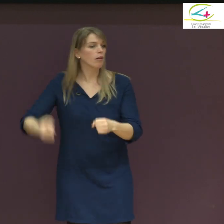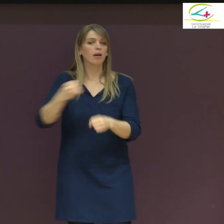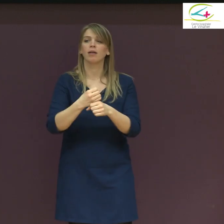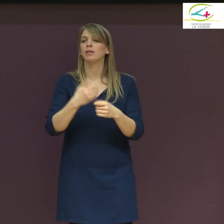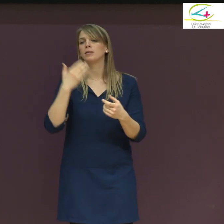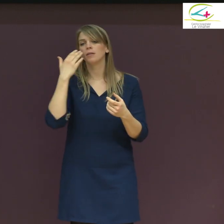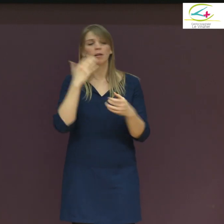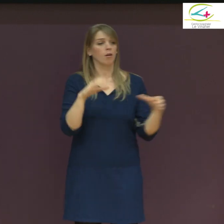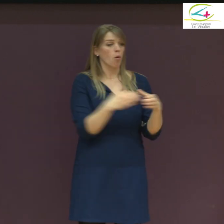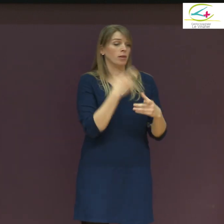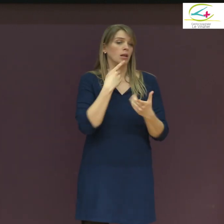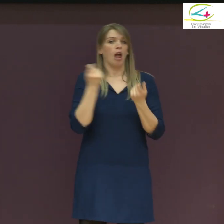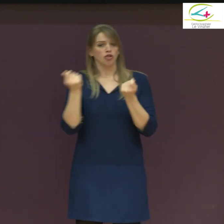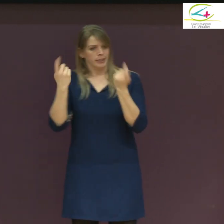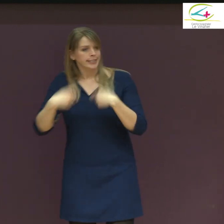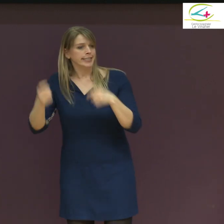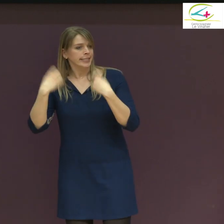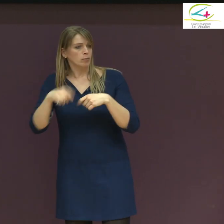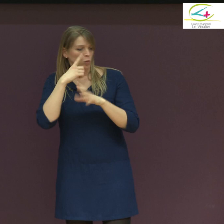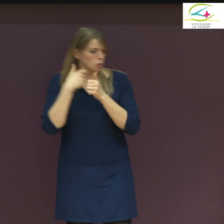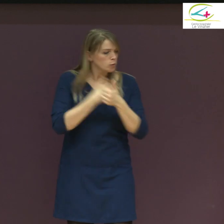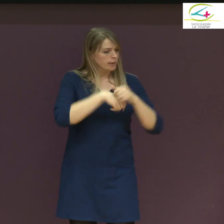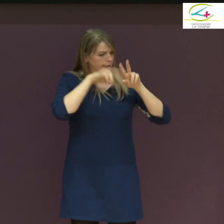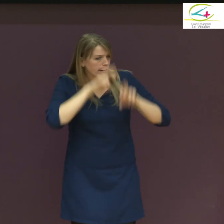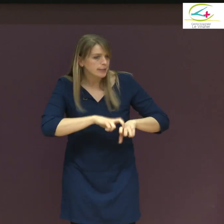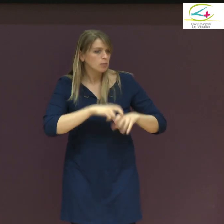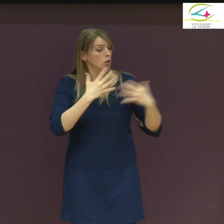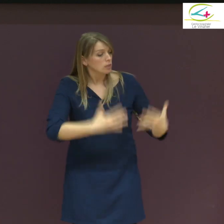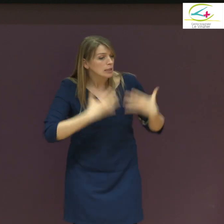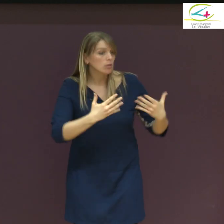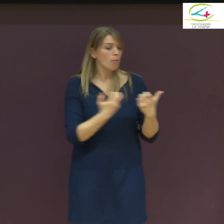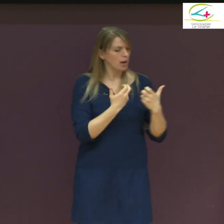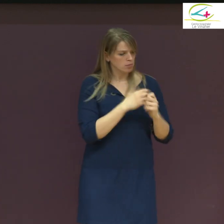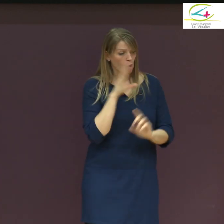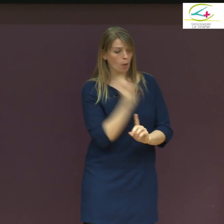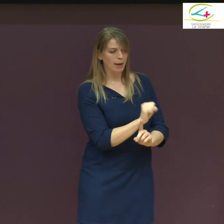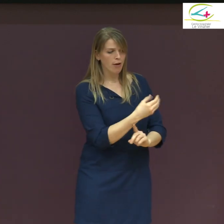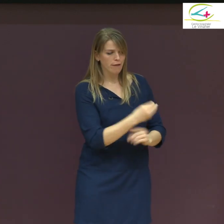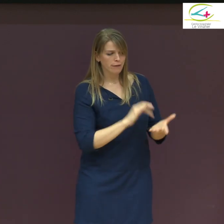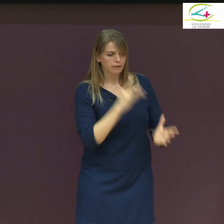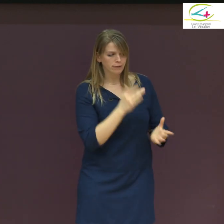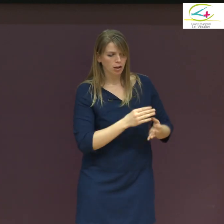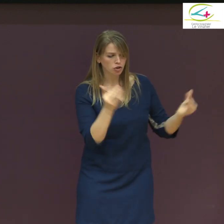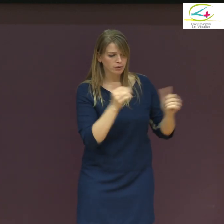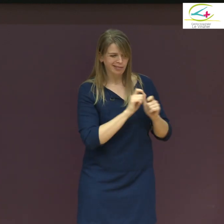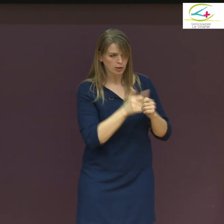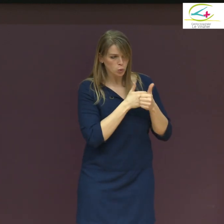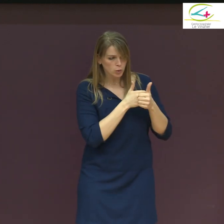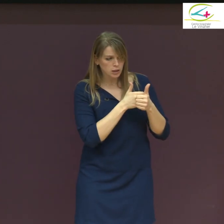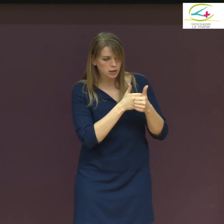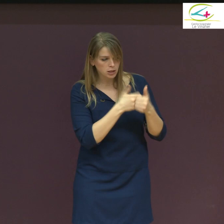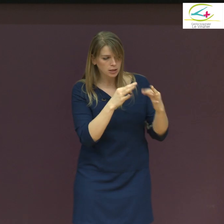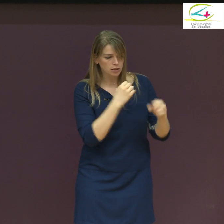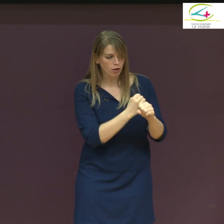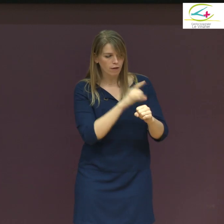vous passe, mais ça coûte beaucoup d'argent de suivre les gens hein, pendant 10 ans, de repérer des gamins et de les suivre pendant 10 ans, 20